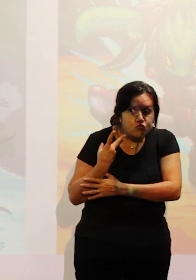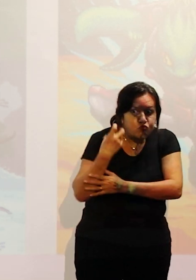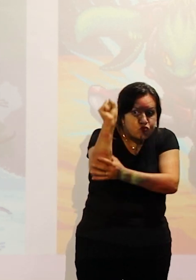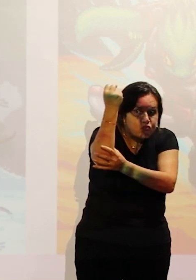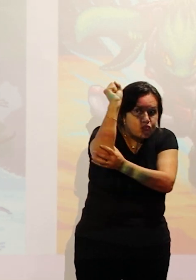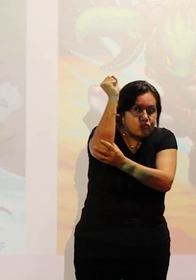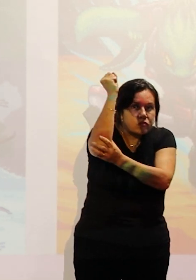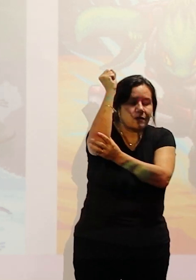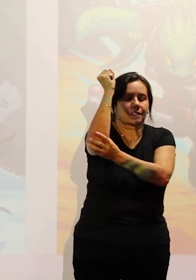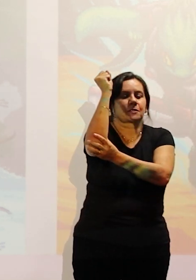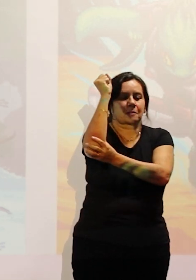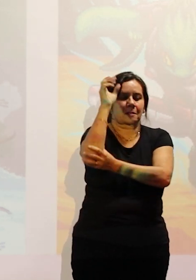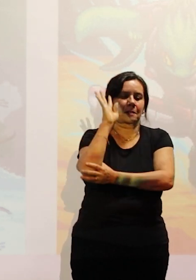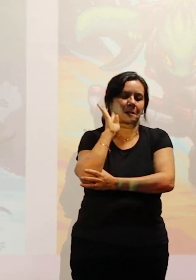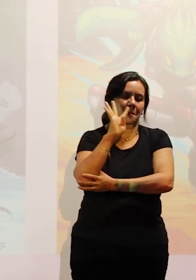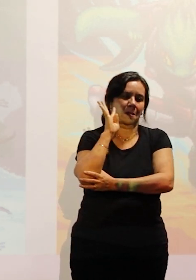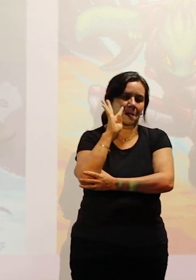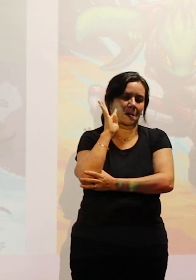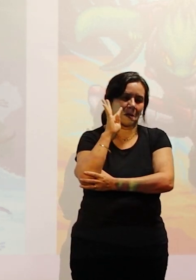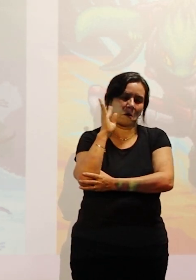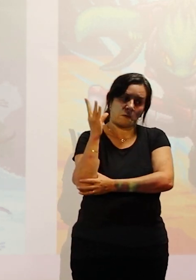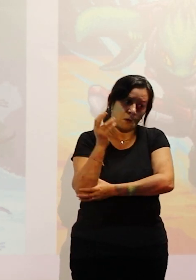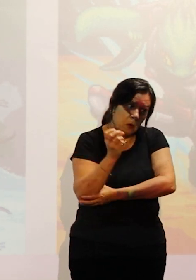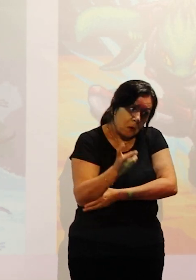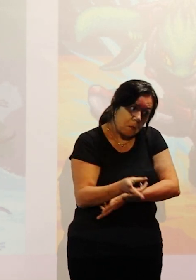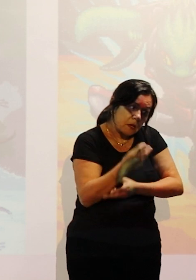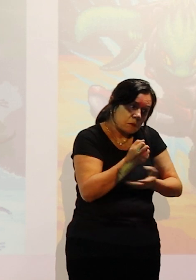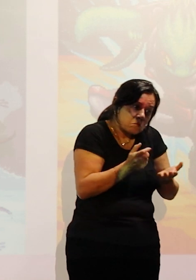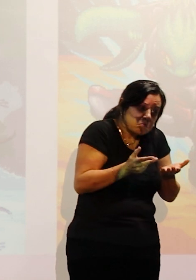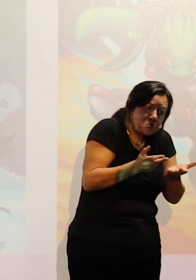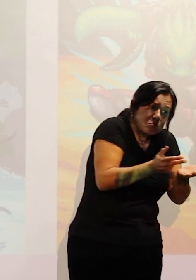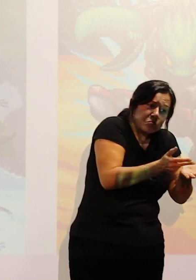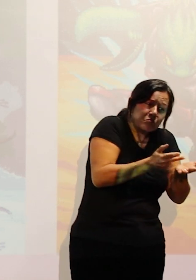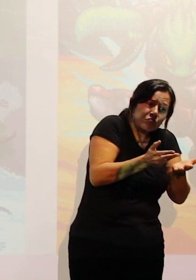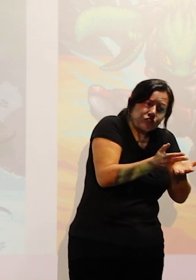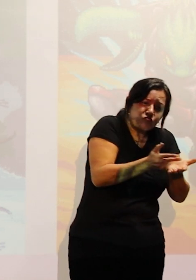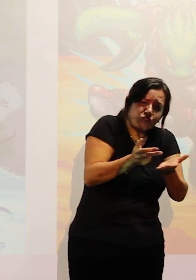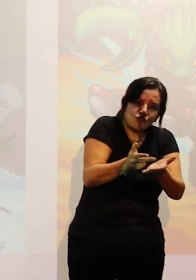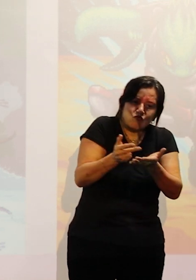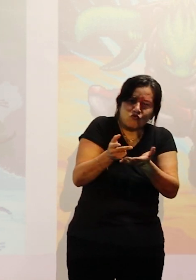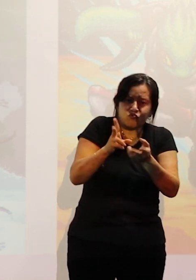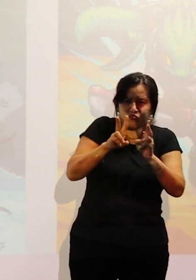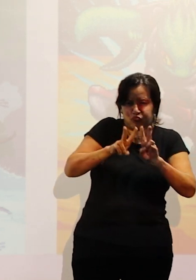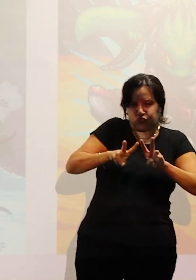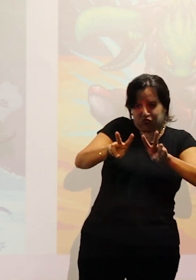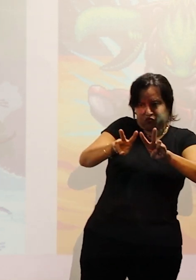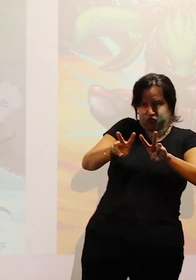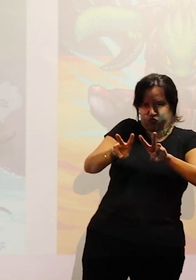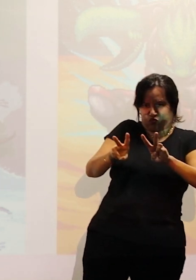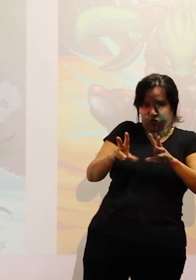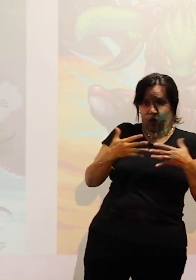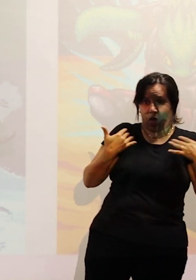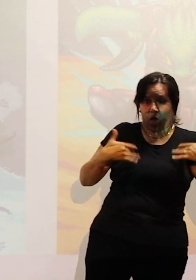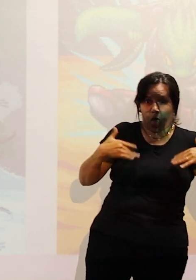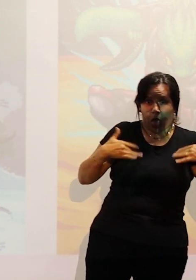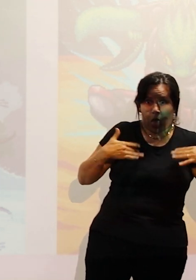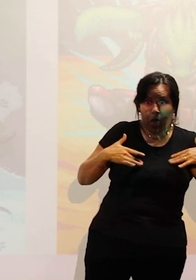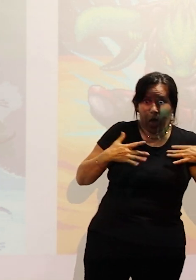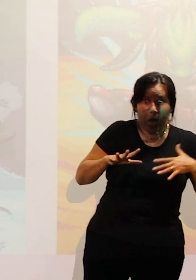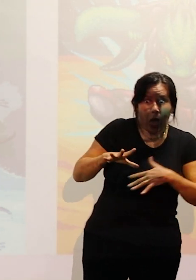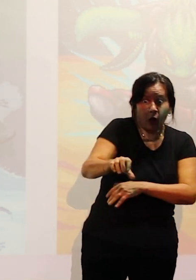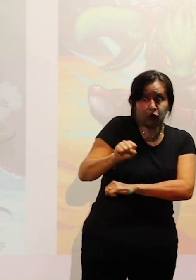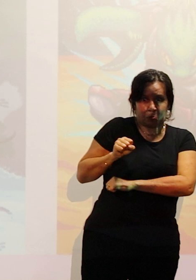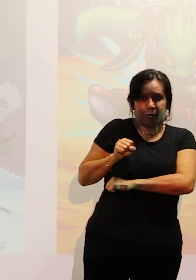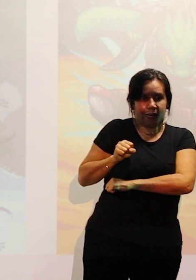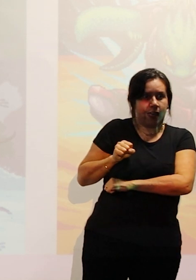dinamismo legal. Eu tentei deixar também o olhar do monstro, assim, olhando bem para frente, uma coisa meio ameaçadora, assim. Tipo, vou te